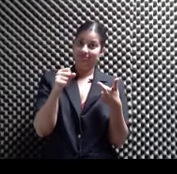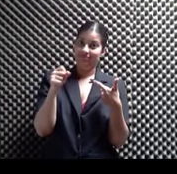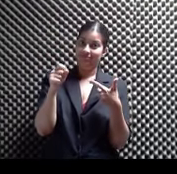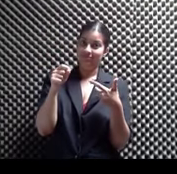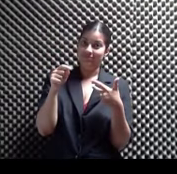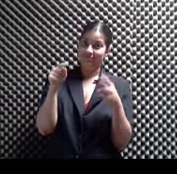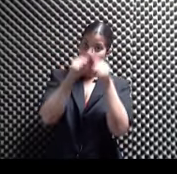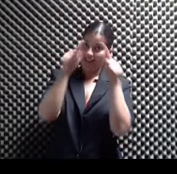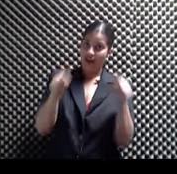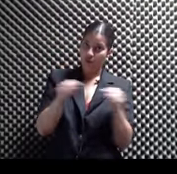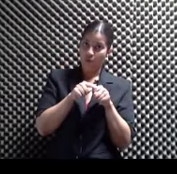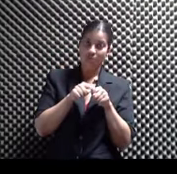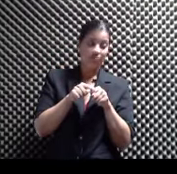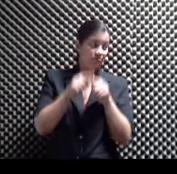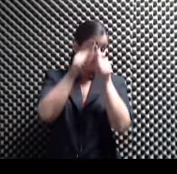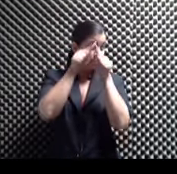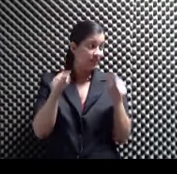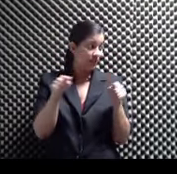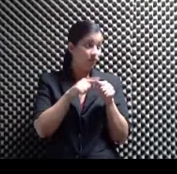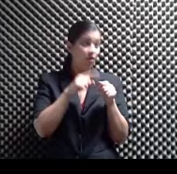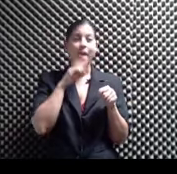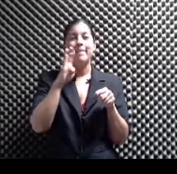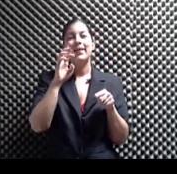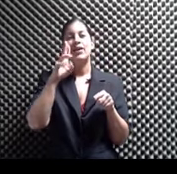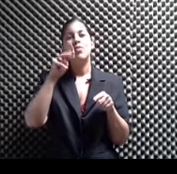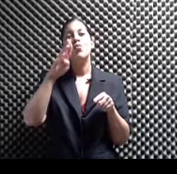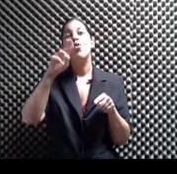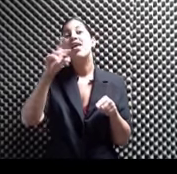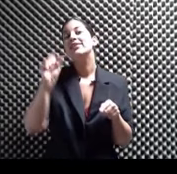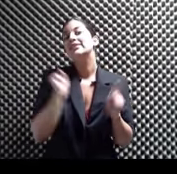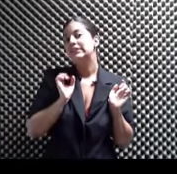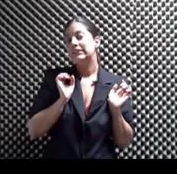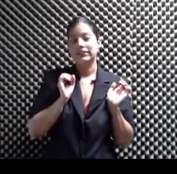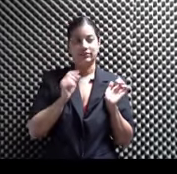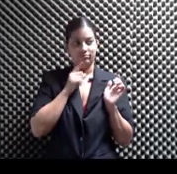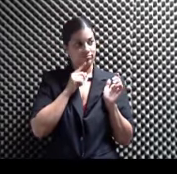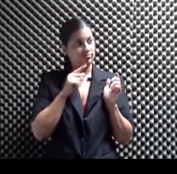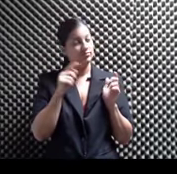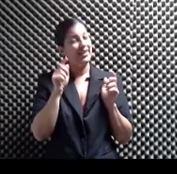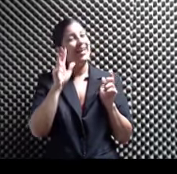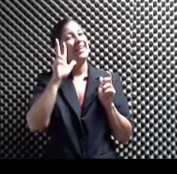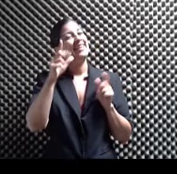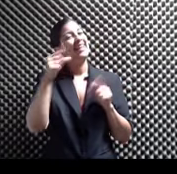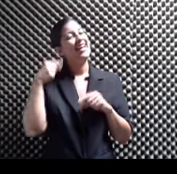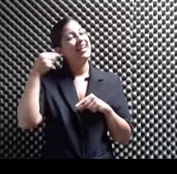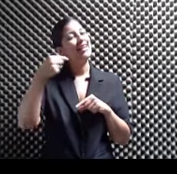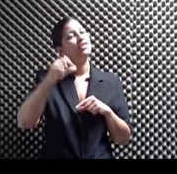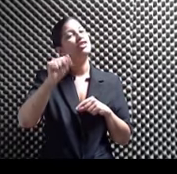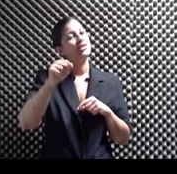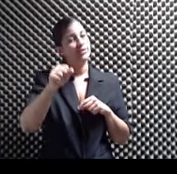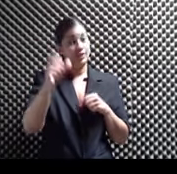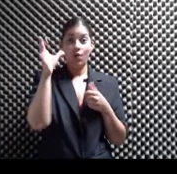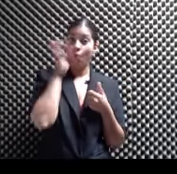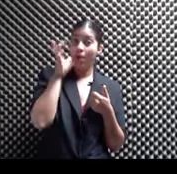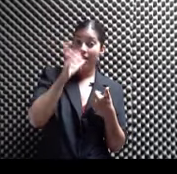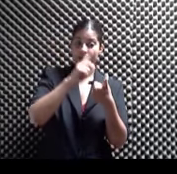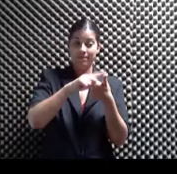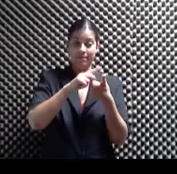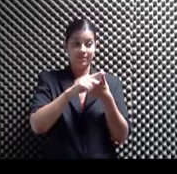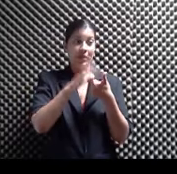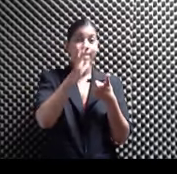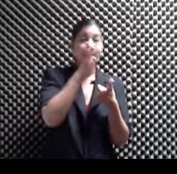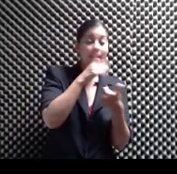Un triángulo. Un triángulo. Sí, sí. Por eso es el Triángulo de las Bermudas. Hay tres generaciones ahí entonces en, exactamente, en escena. La abuela, la